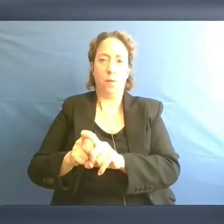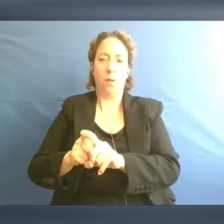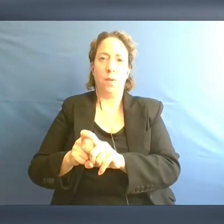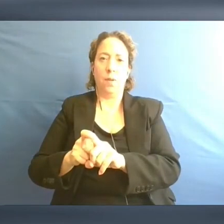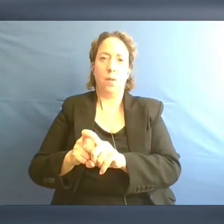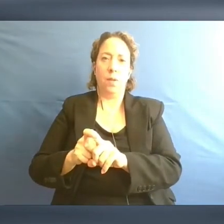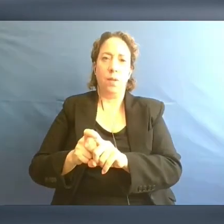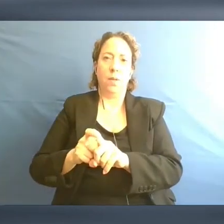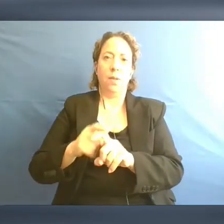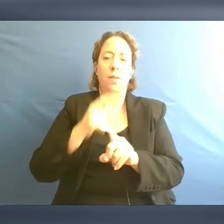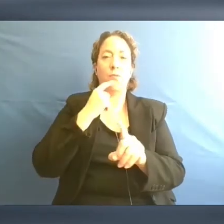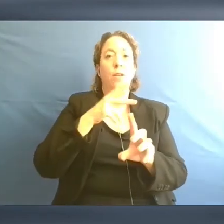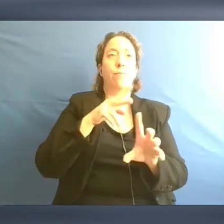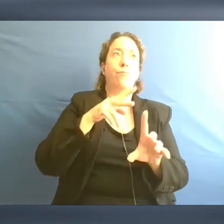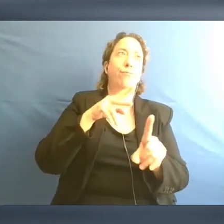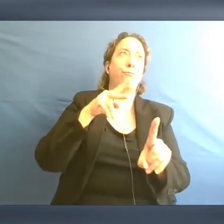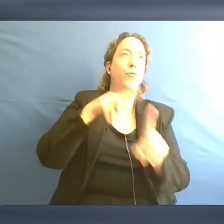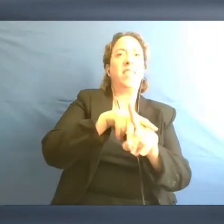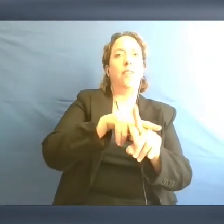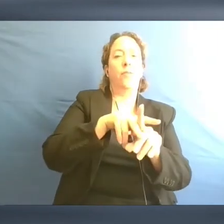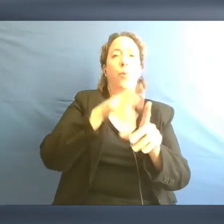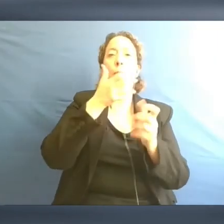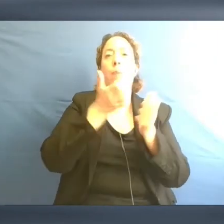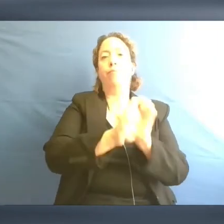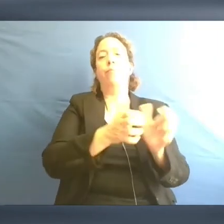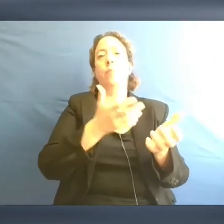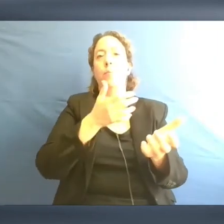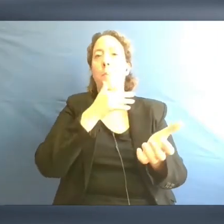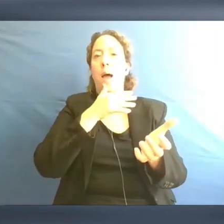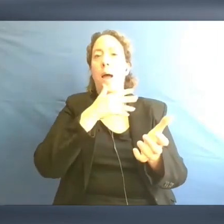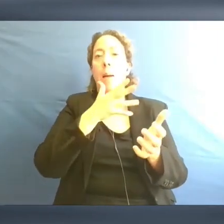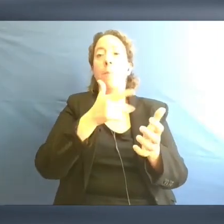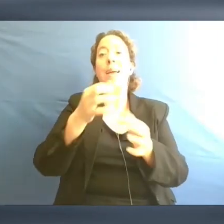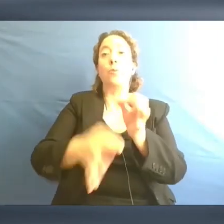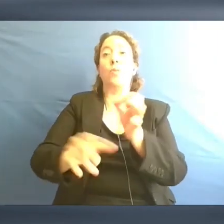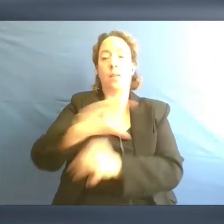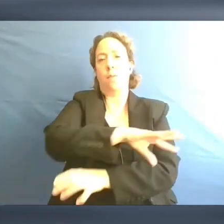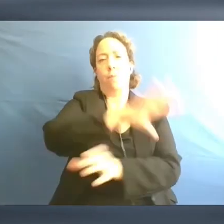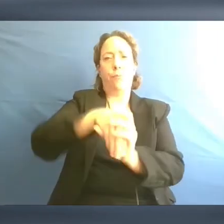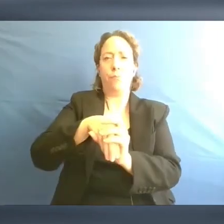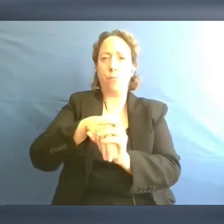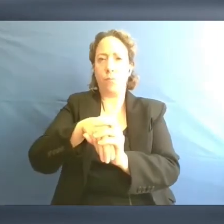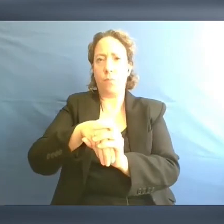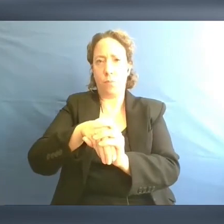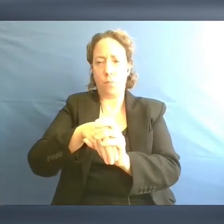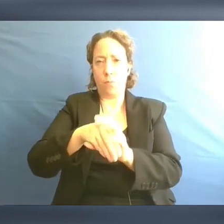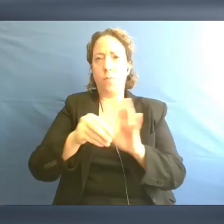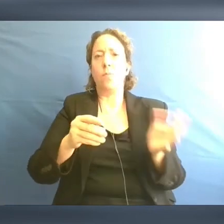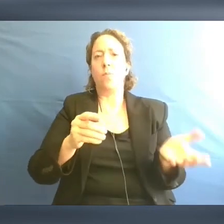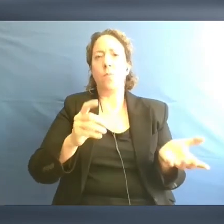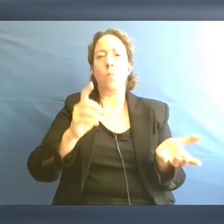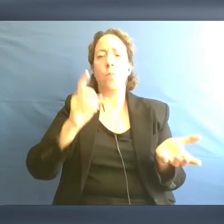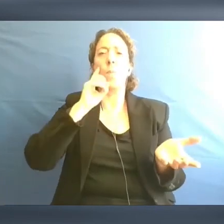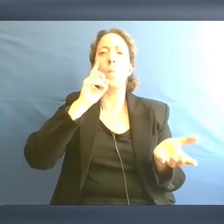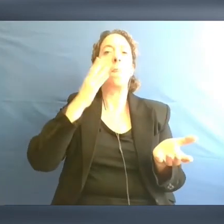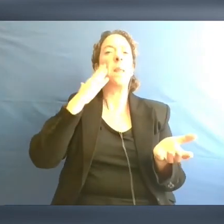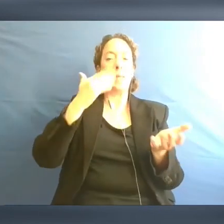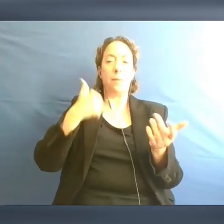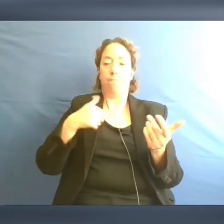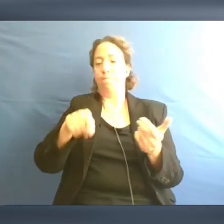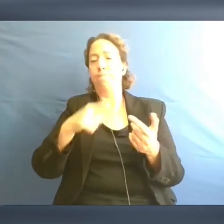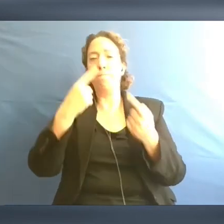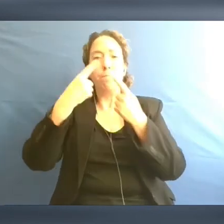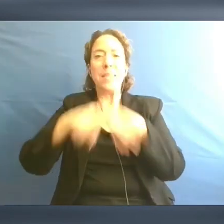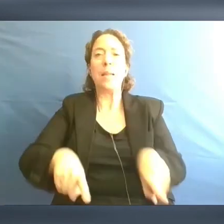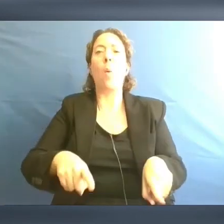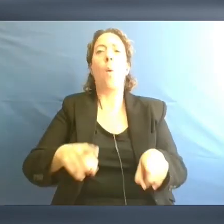passer de la subjectivité, mais on va pousser cette subjectivité dans le résultat attendu, donc de manière à ce que si on est en désaccord là-dessus, ce soit vraiment